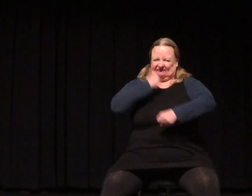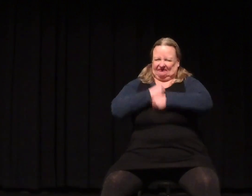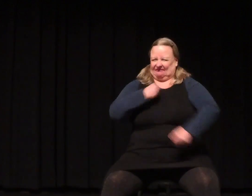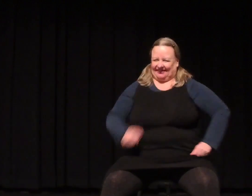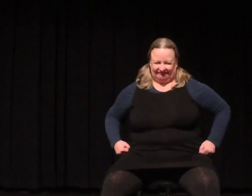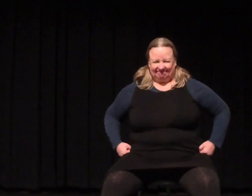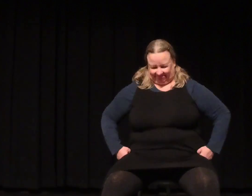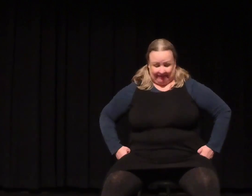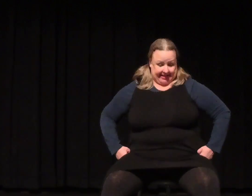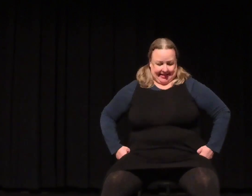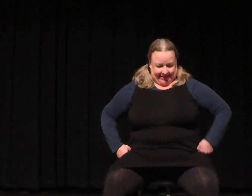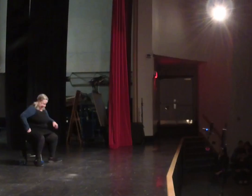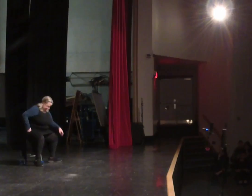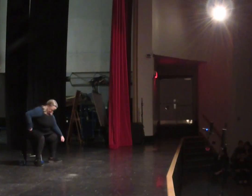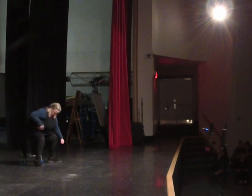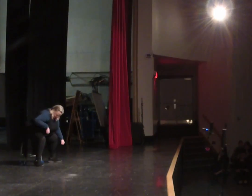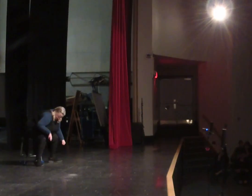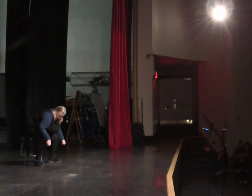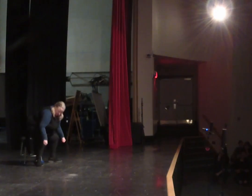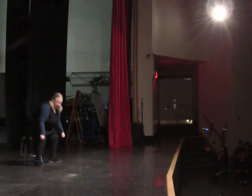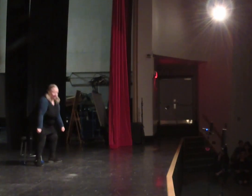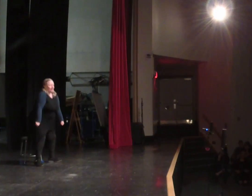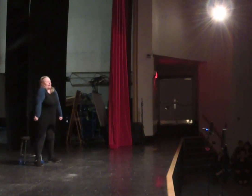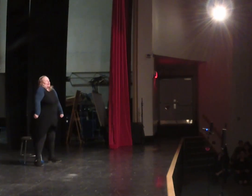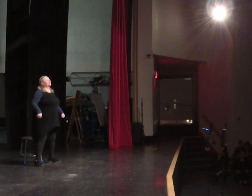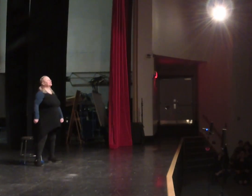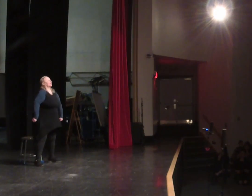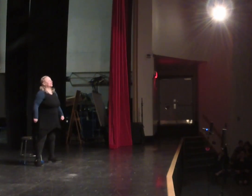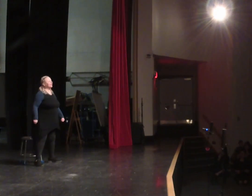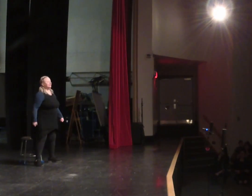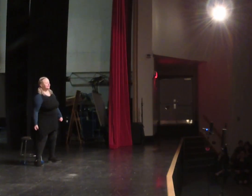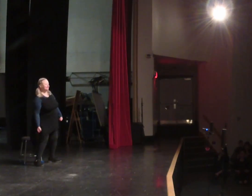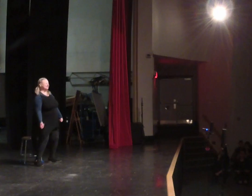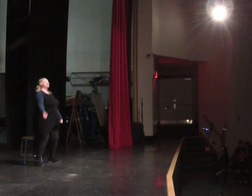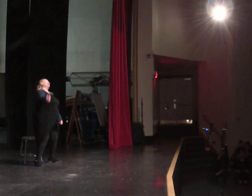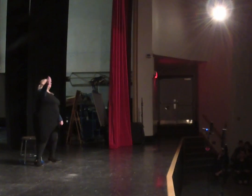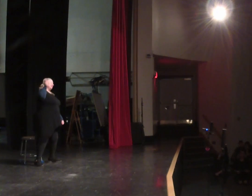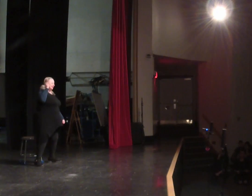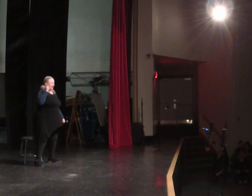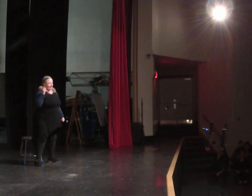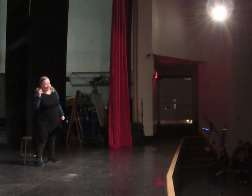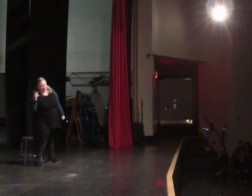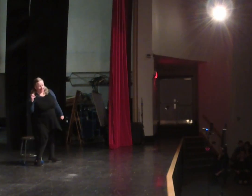travail. OK. Bon, je prends les choses.